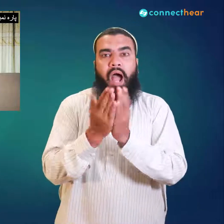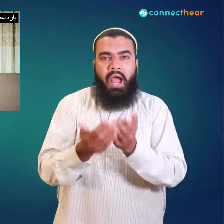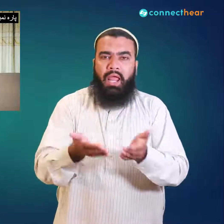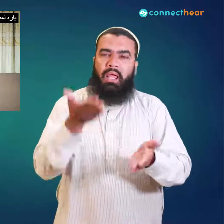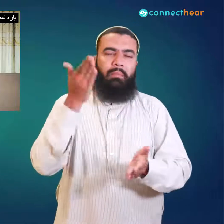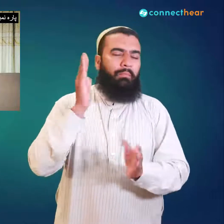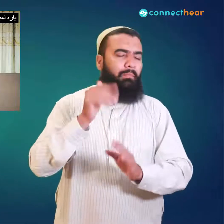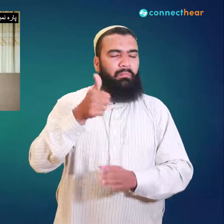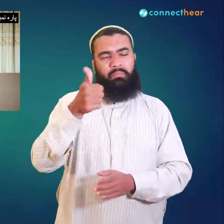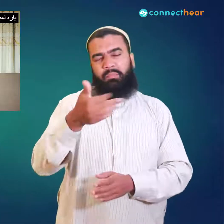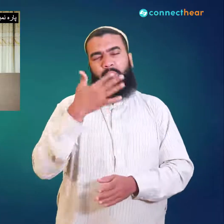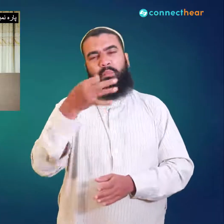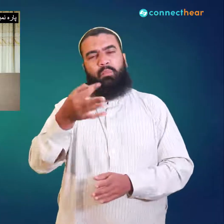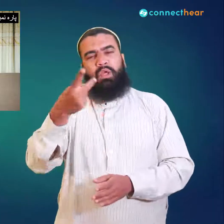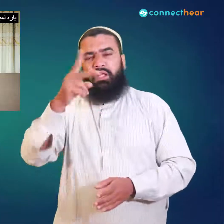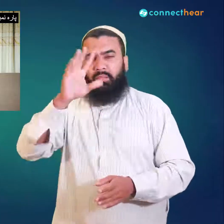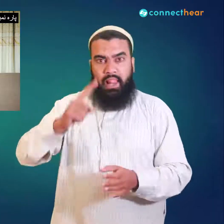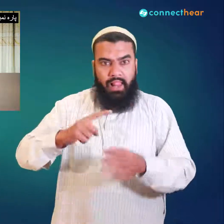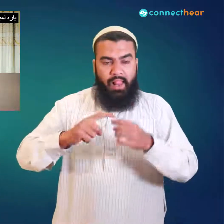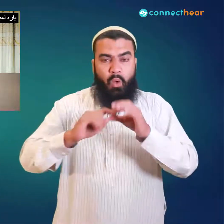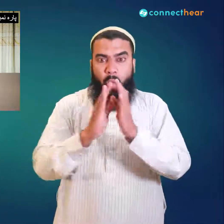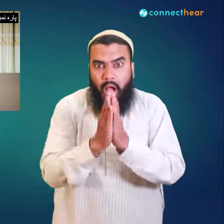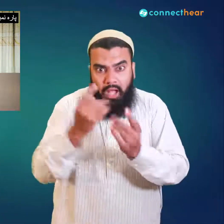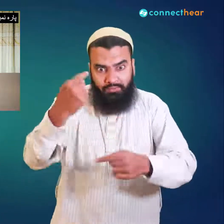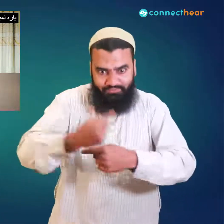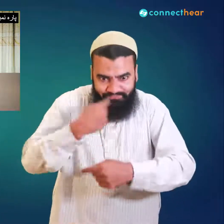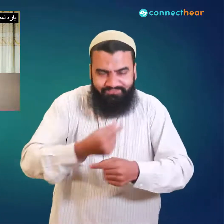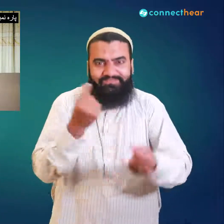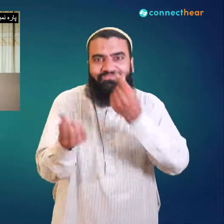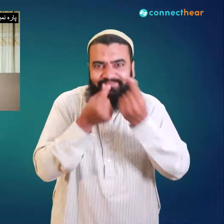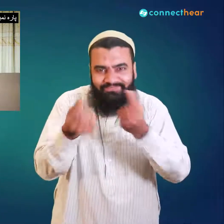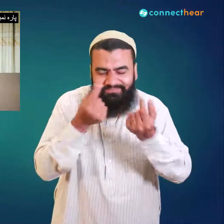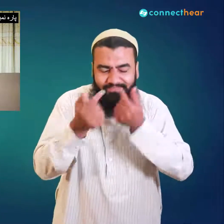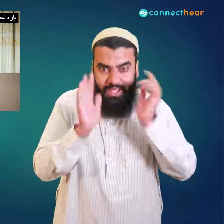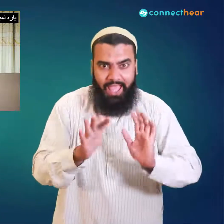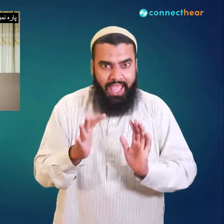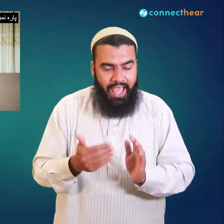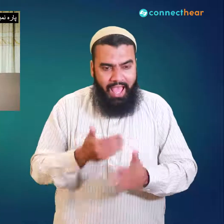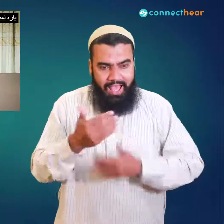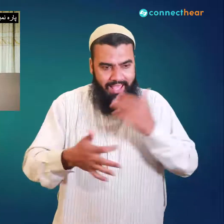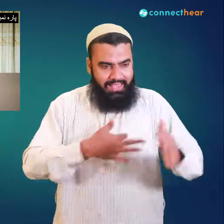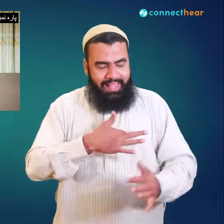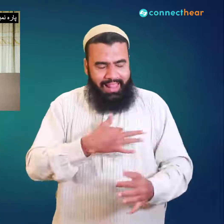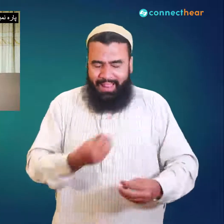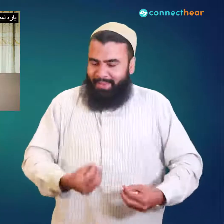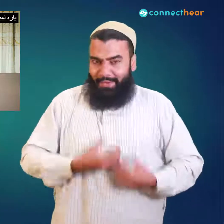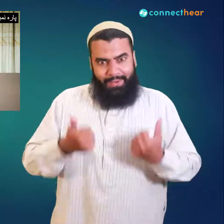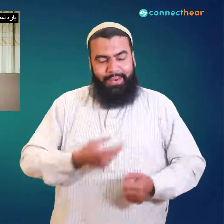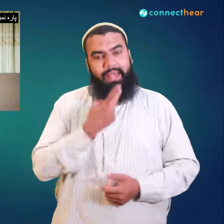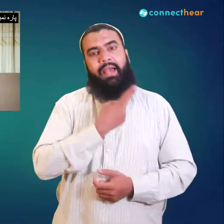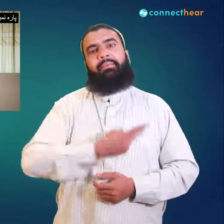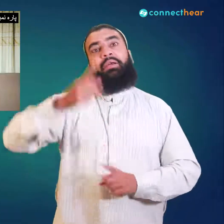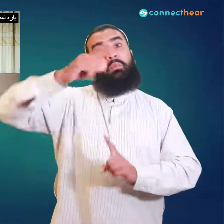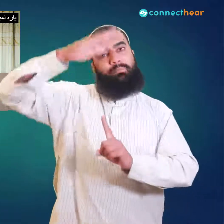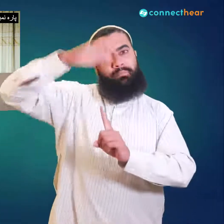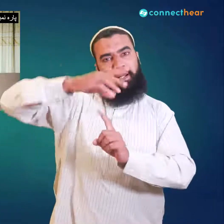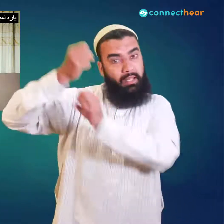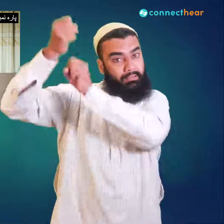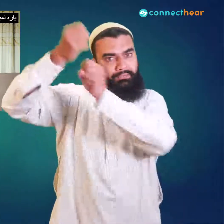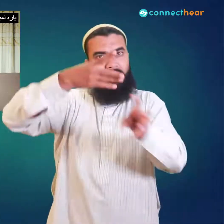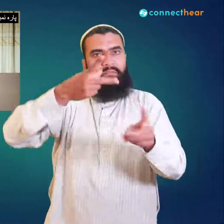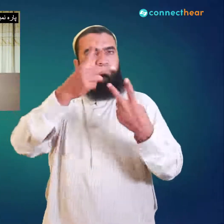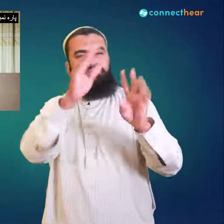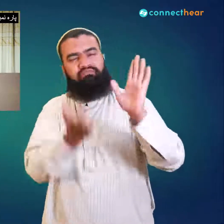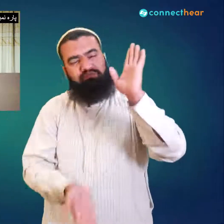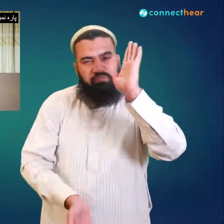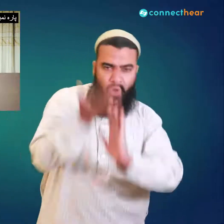کرتا رہتا ہے۔ یعنی دنیا کی زندگی کے لیے، دنیا کا آرام حاصل کرنے کے لیے انسان مال و دولت کو جمع کرتا ہے،